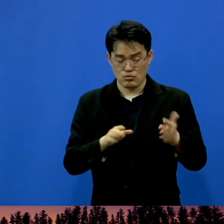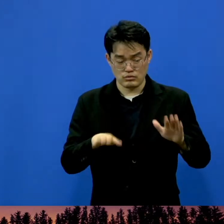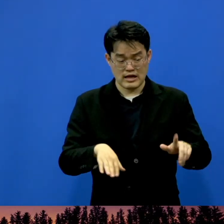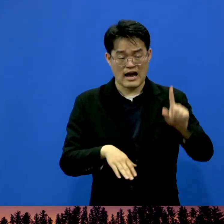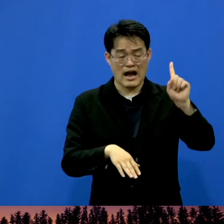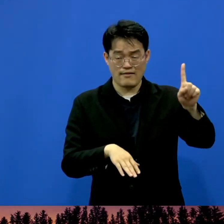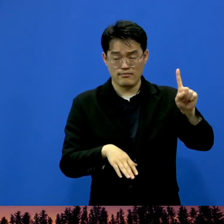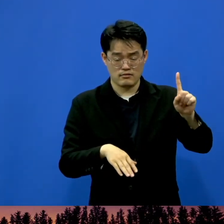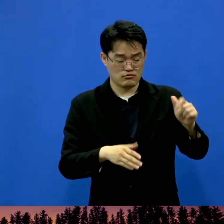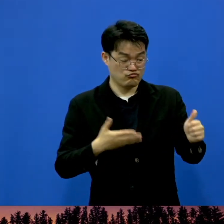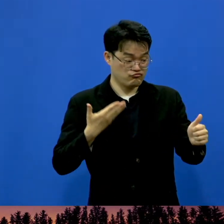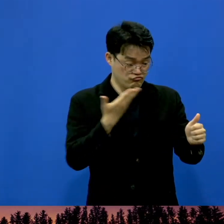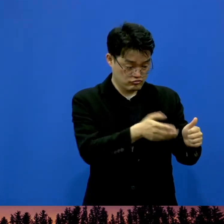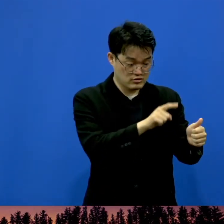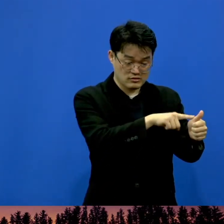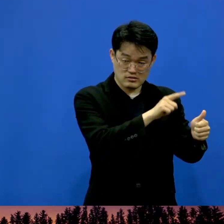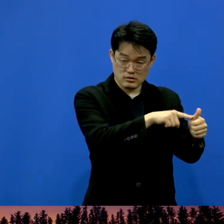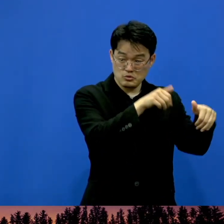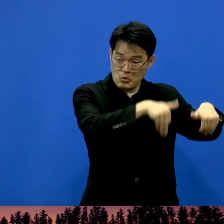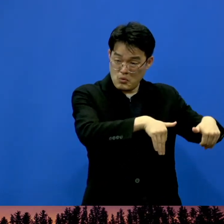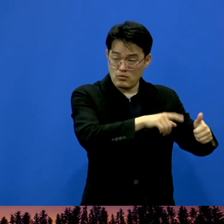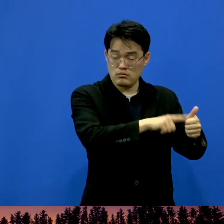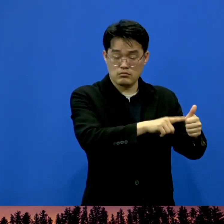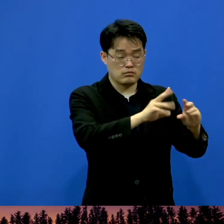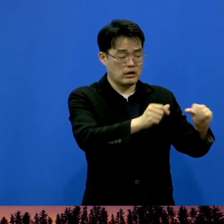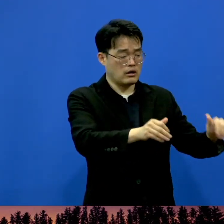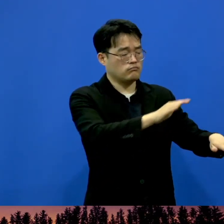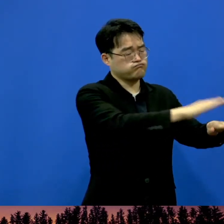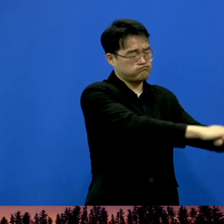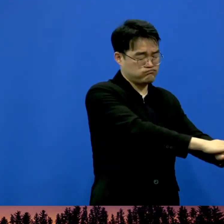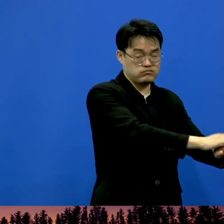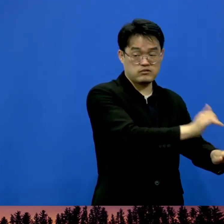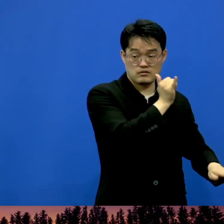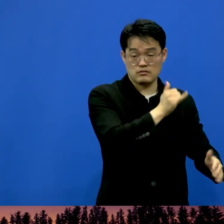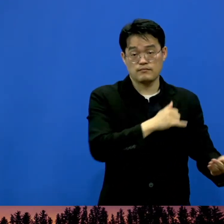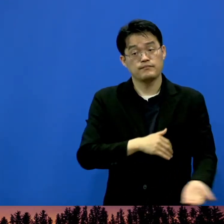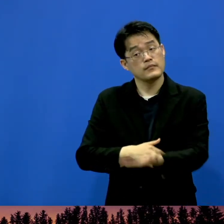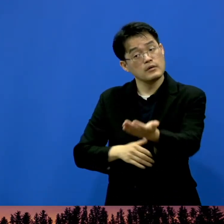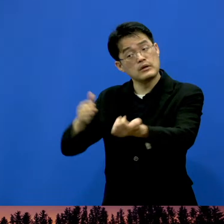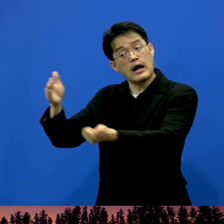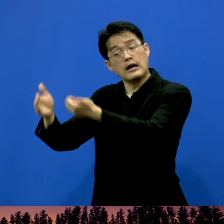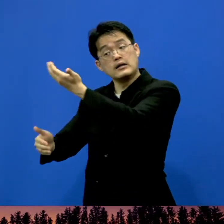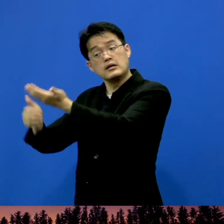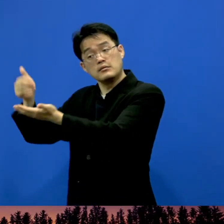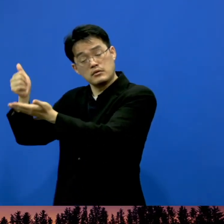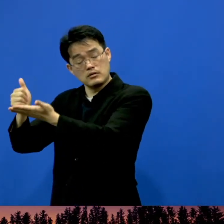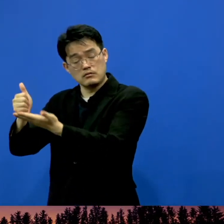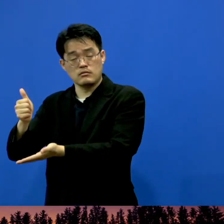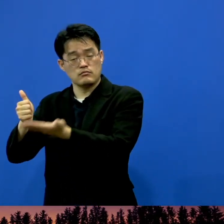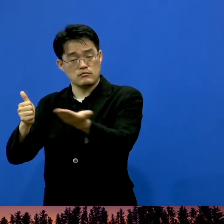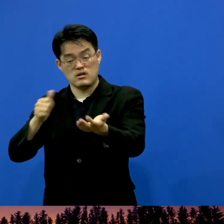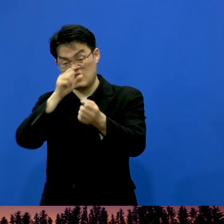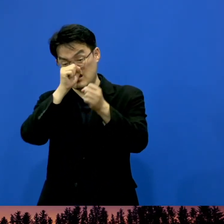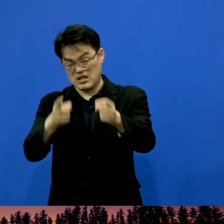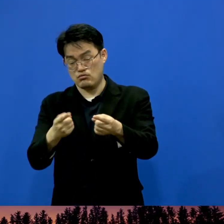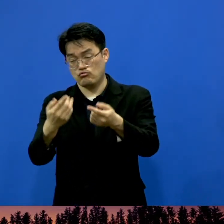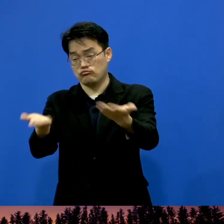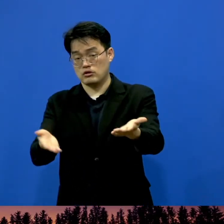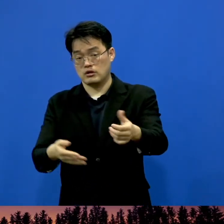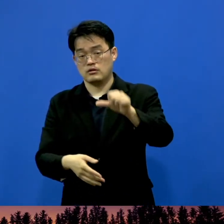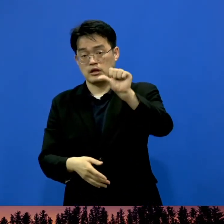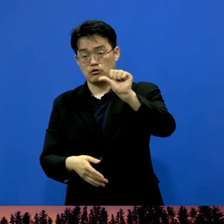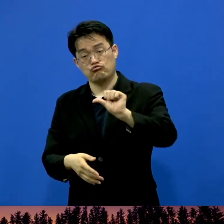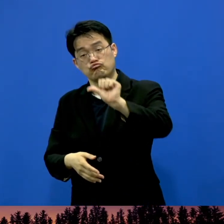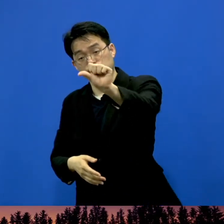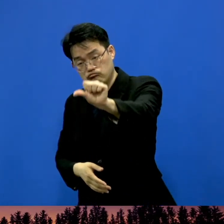묻어버렸다는데 여러분, 하나님은 여러분 우리에게 이 기회를 주신데 한 달란트를 주셨다, 5달란트를 주셨다는